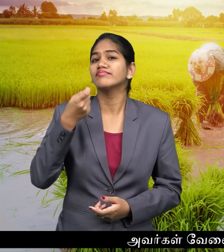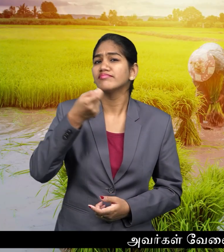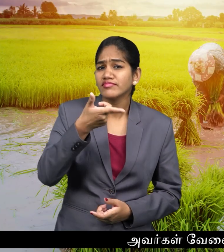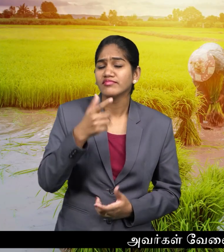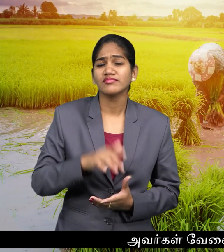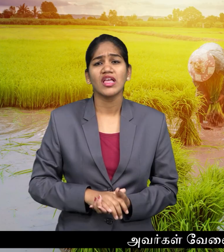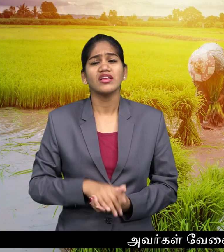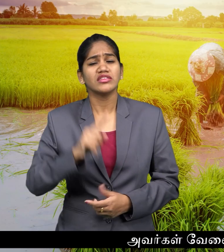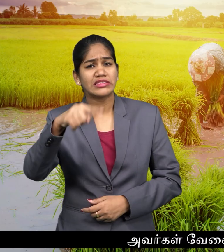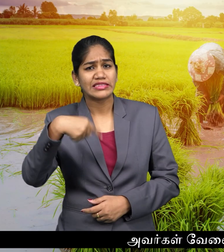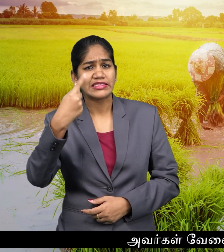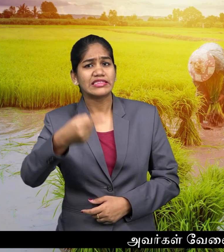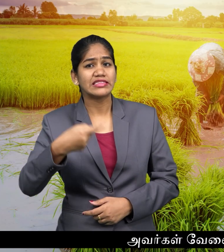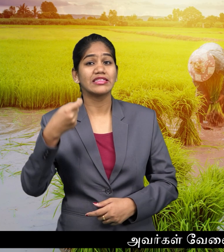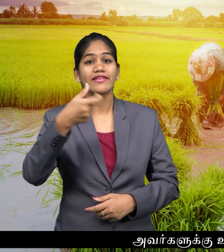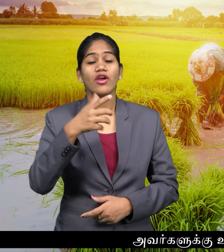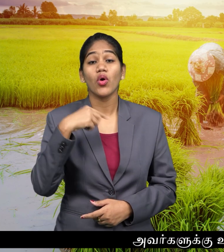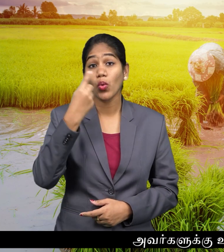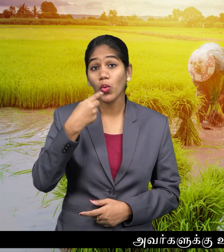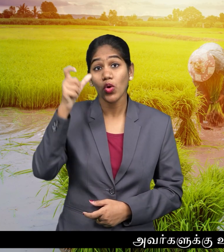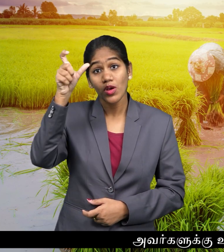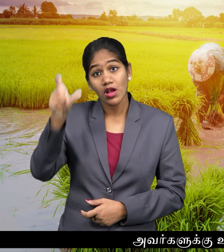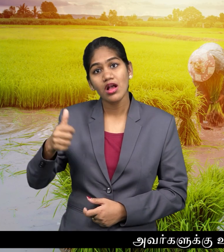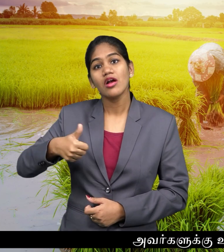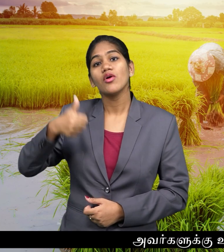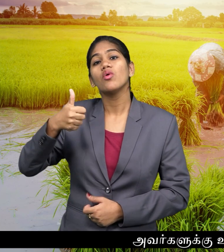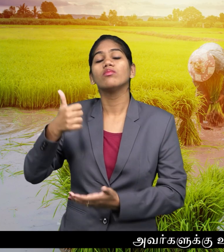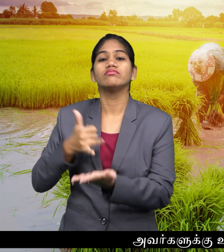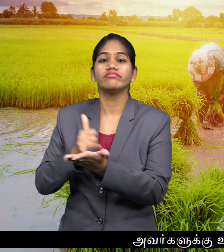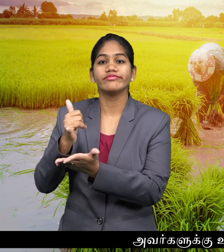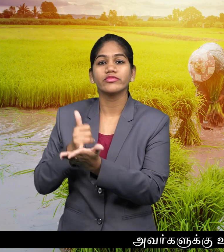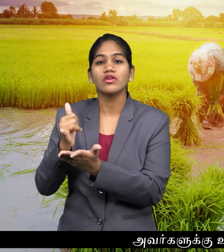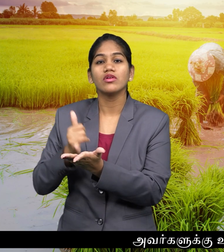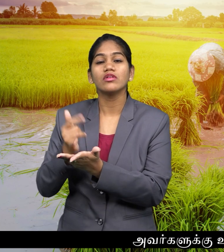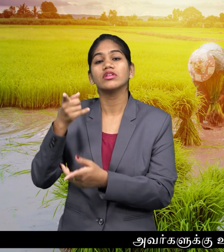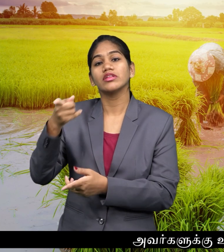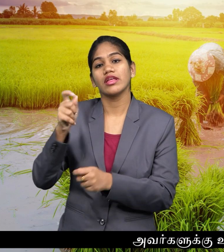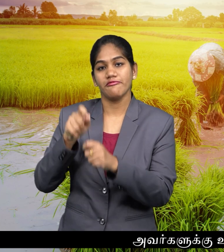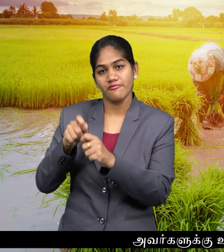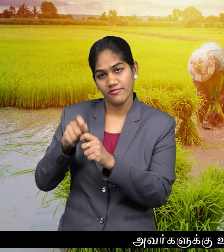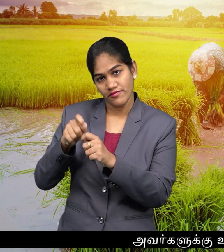அவர்கள் வேலை செய்யும் விவசாயிகளால் அவர்களுக்கு ஊதியம் வழங்கப்படுகிறது.